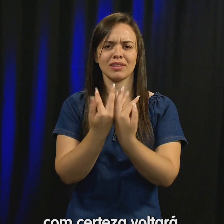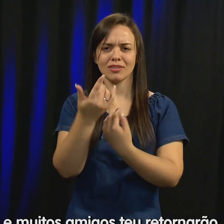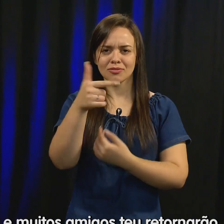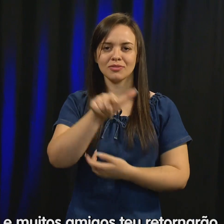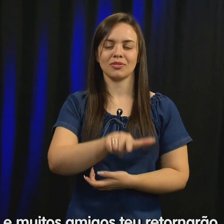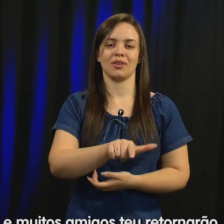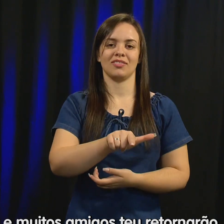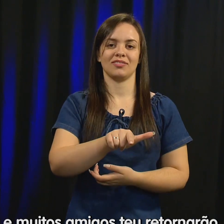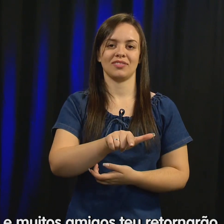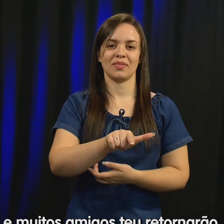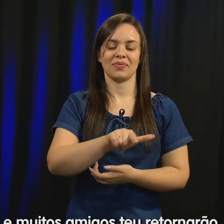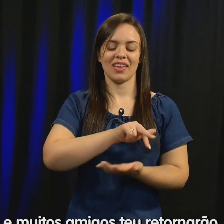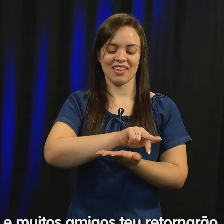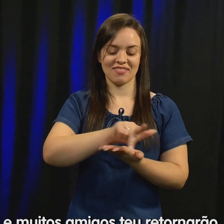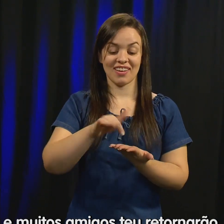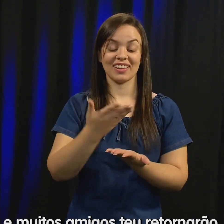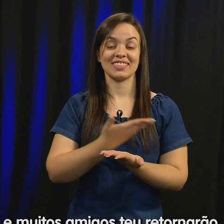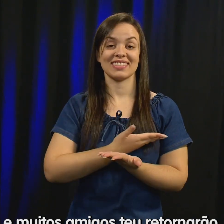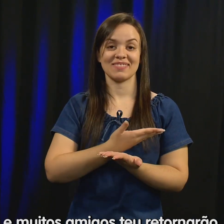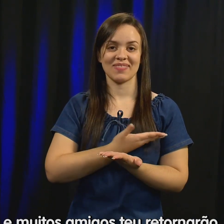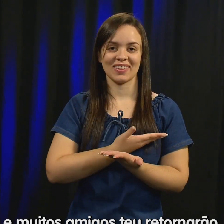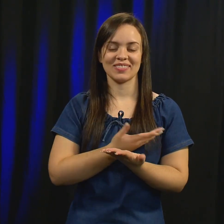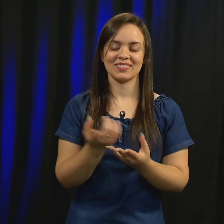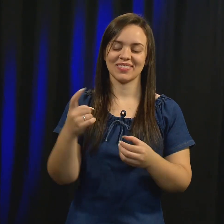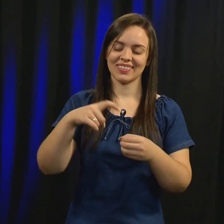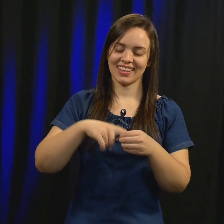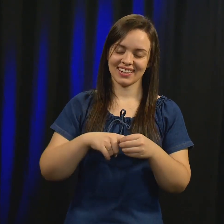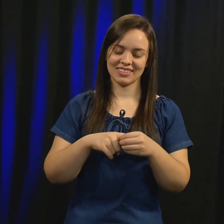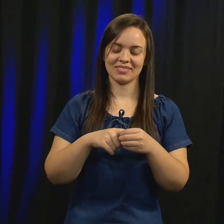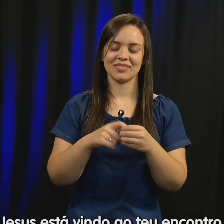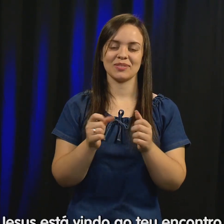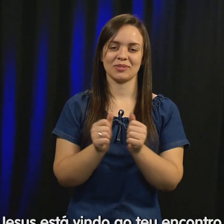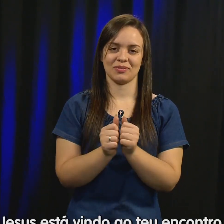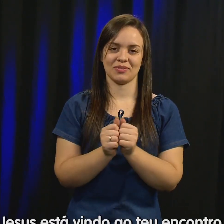voltará e muitos amigos teus retornarão.